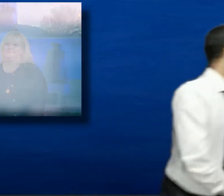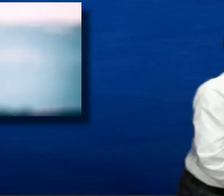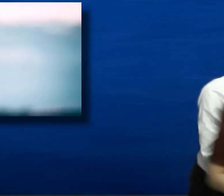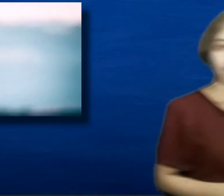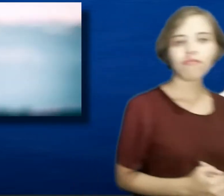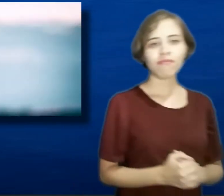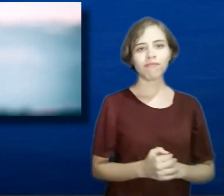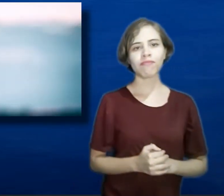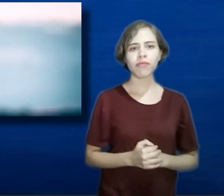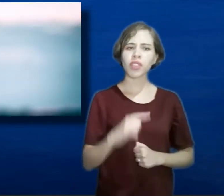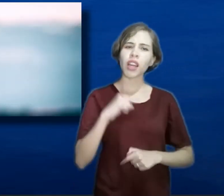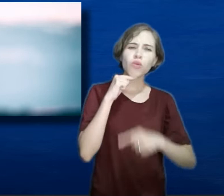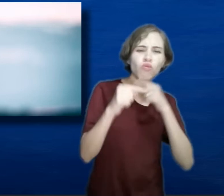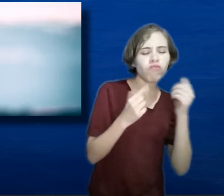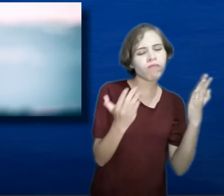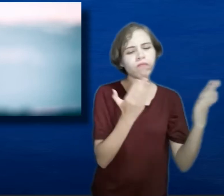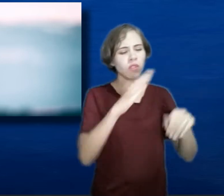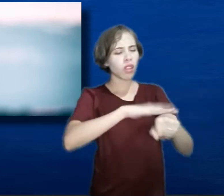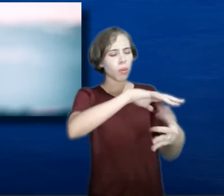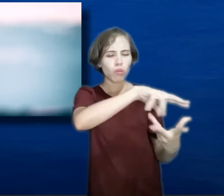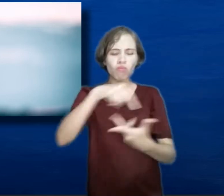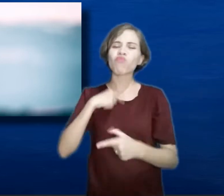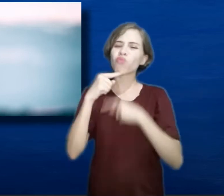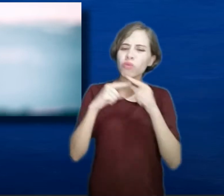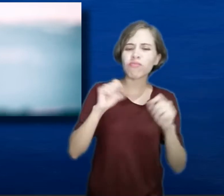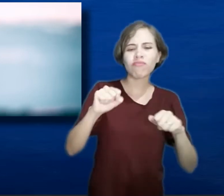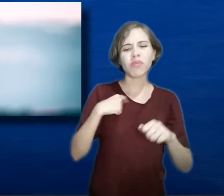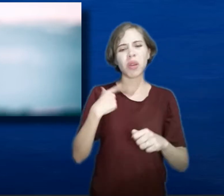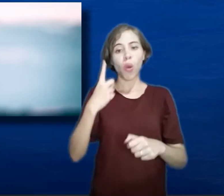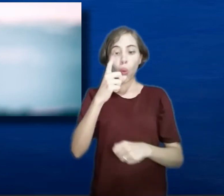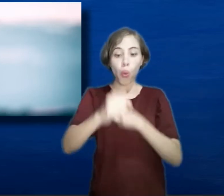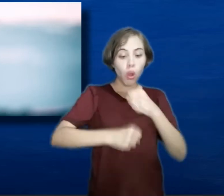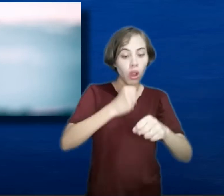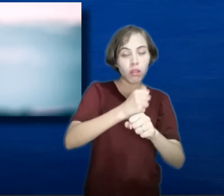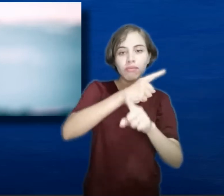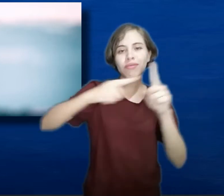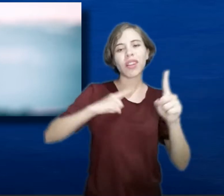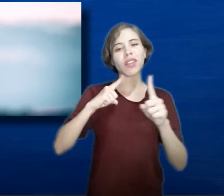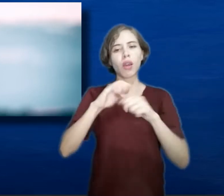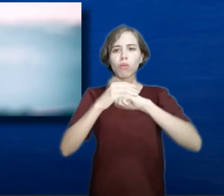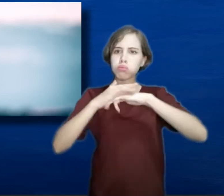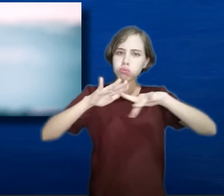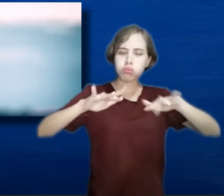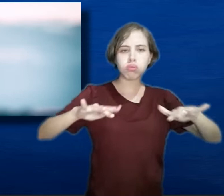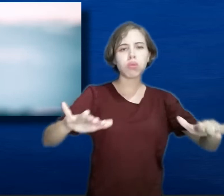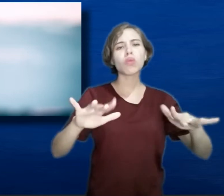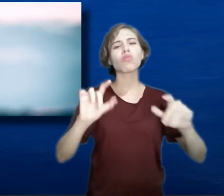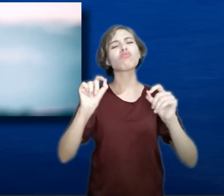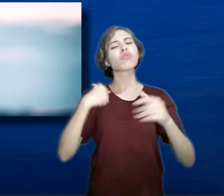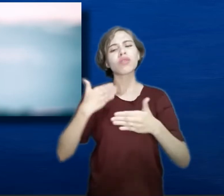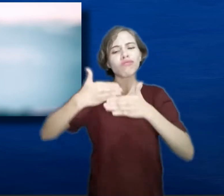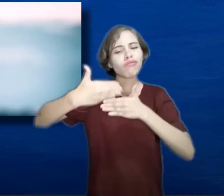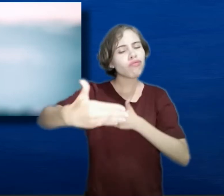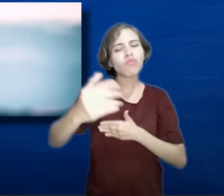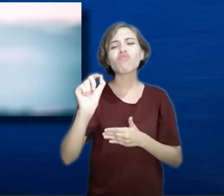ver. Não há dúvida de que enfrentamos incertezas no mundo. Depois de mais de 1 ano